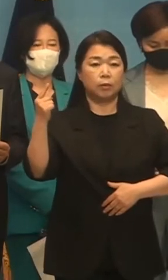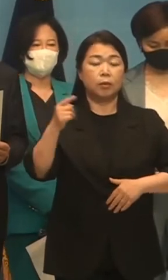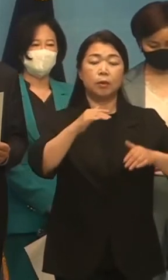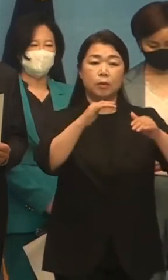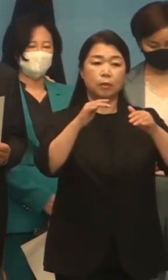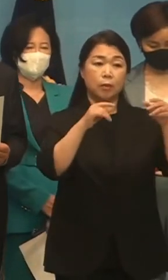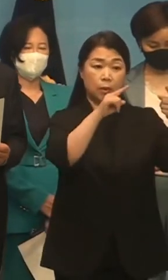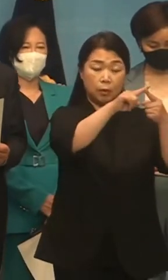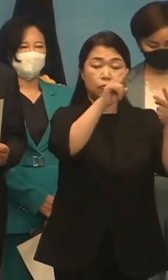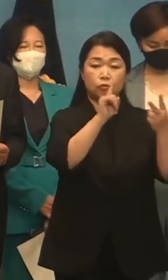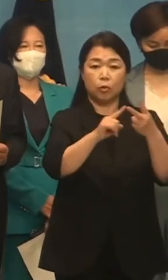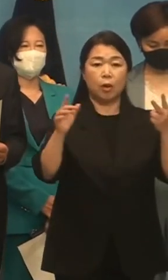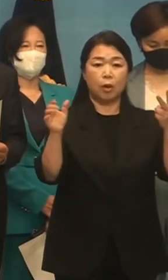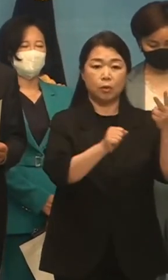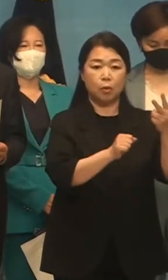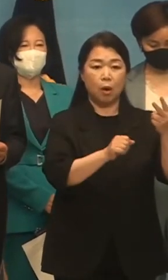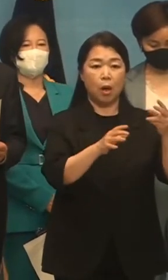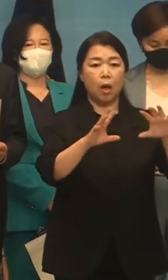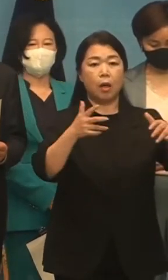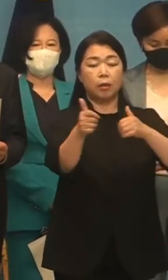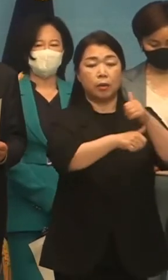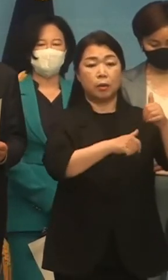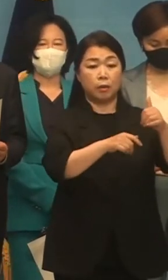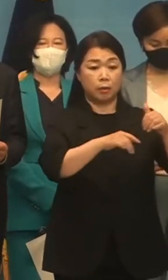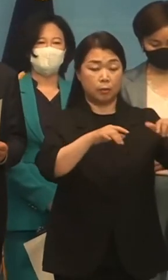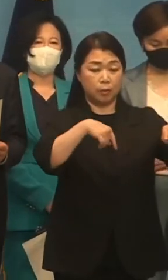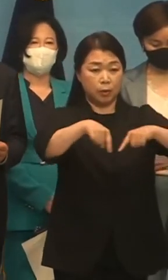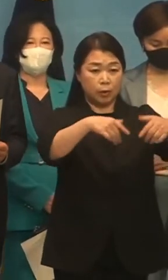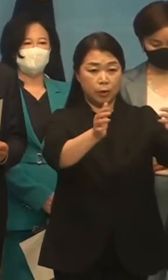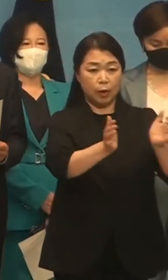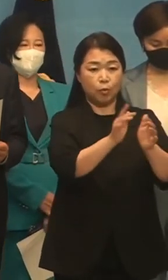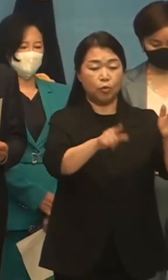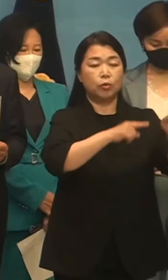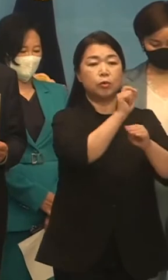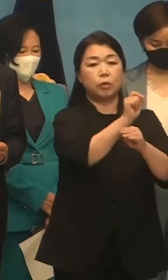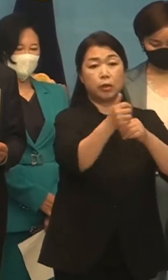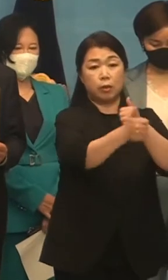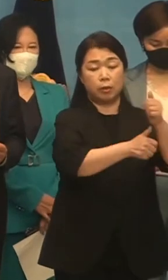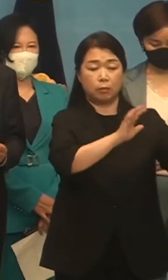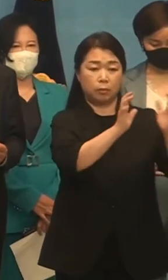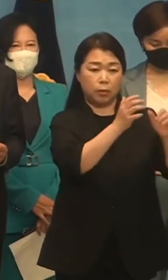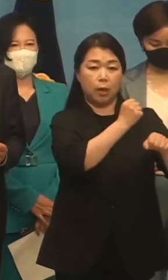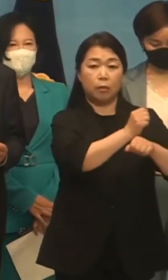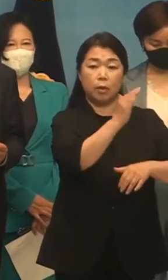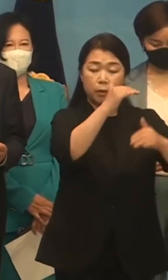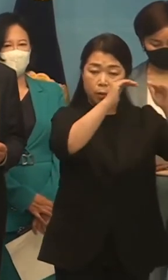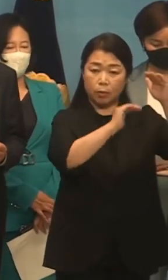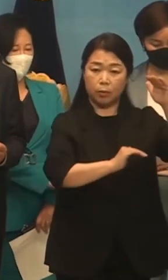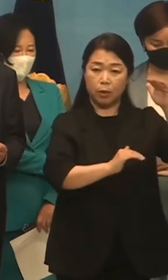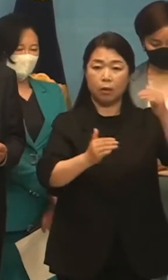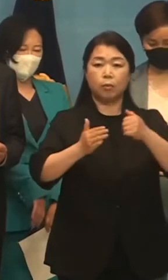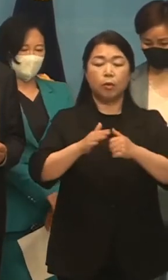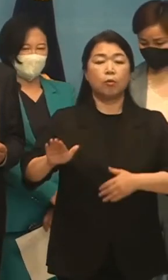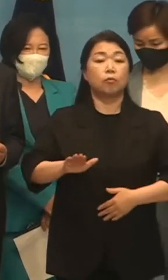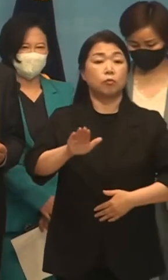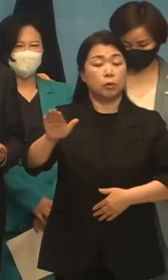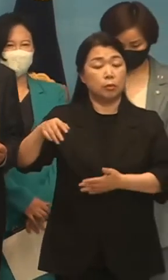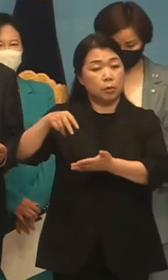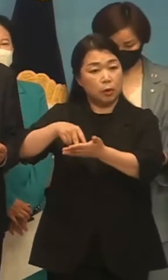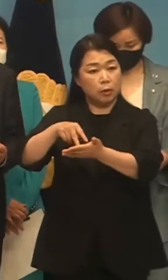발의를 거쳐서 당무위에서 의결하는 그런 상황입니다. 따라서 저희가